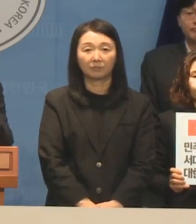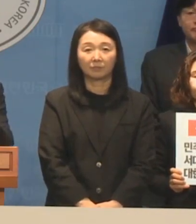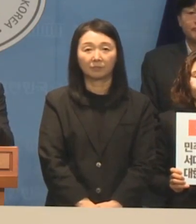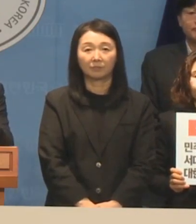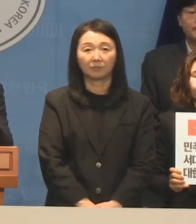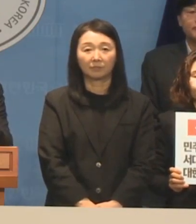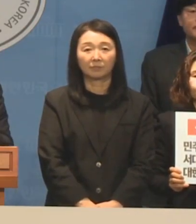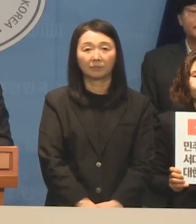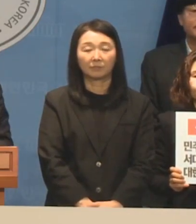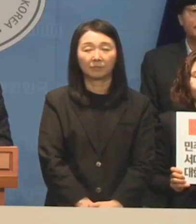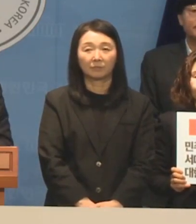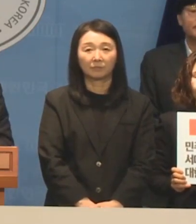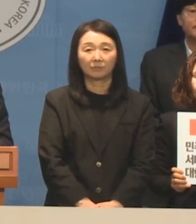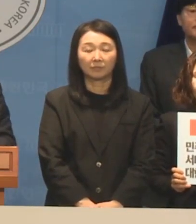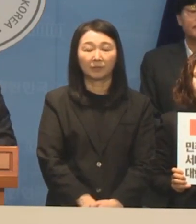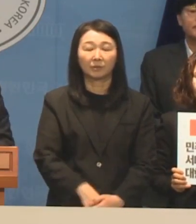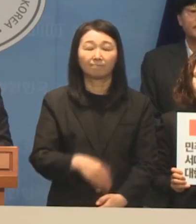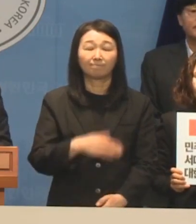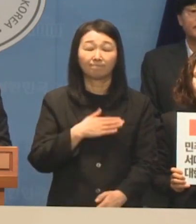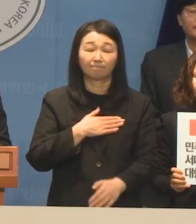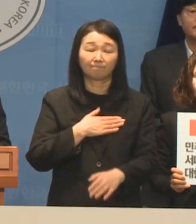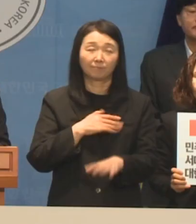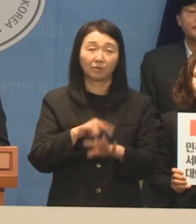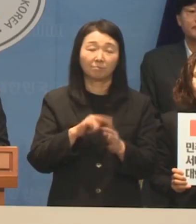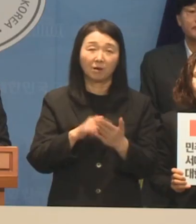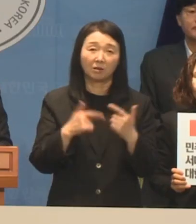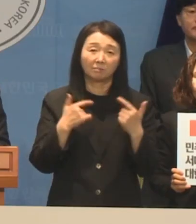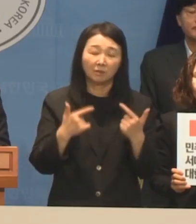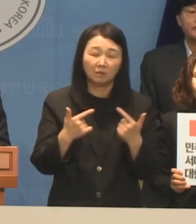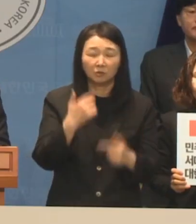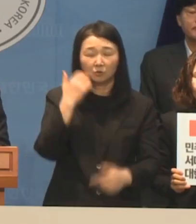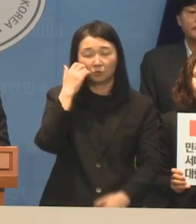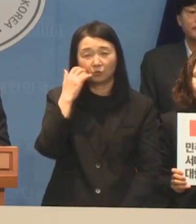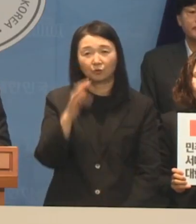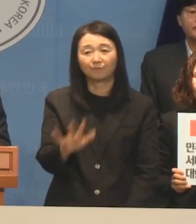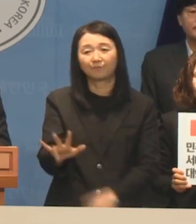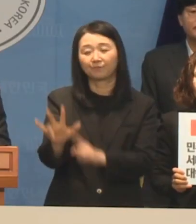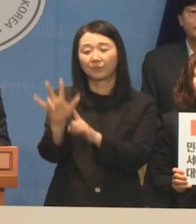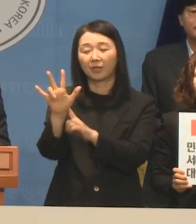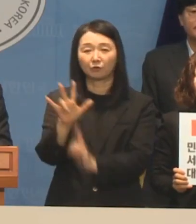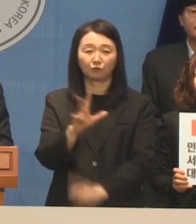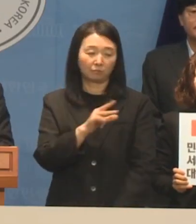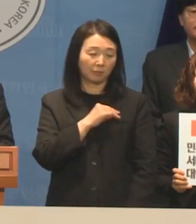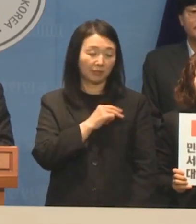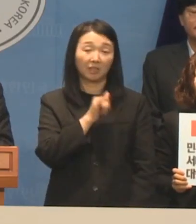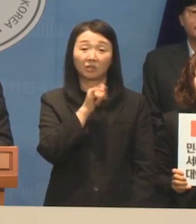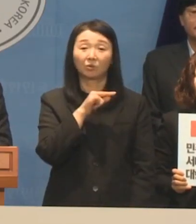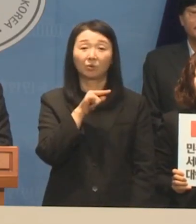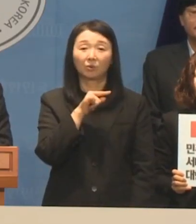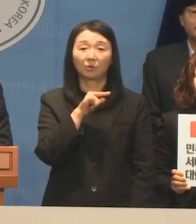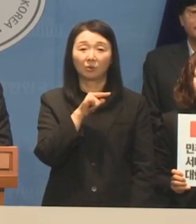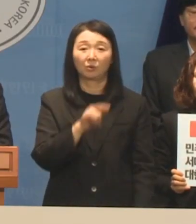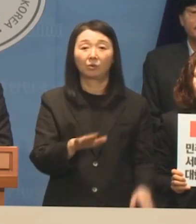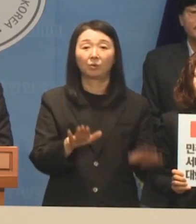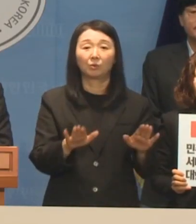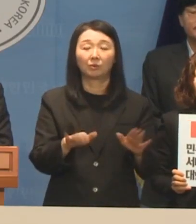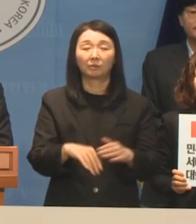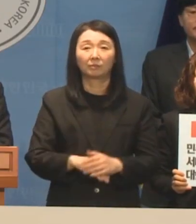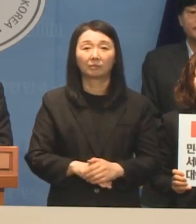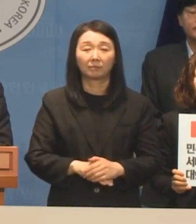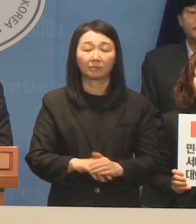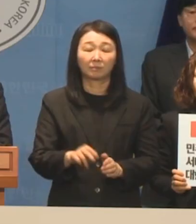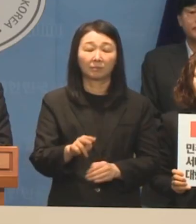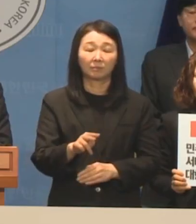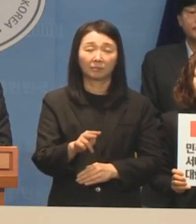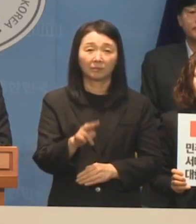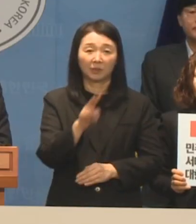네, 저의 가슴은 항상 안중근 배지가 달려 있습니다. 오늘 우리